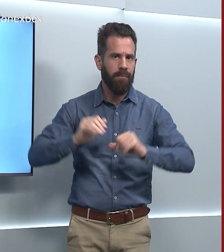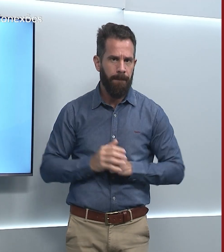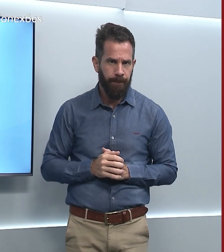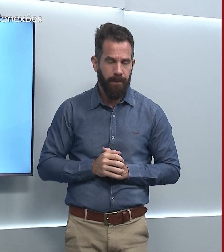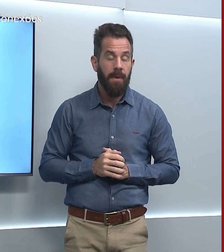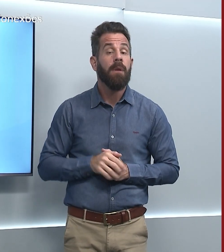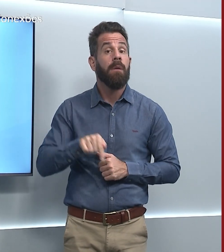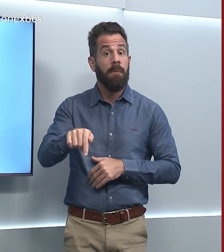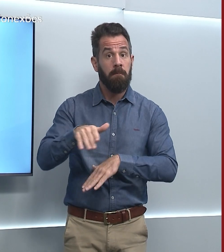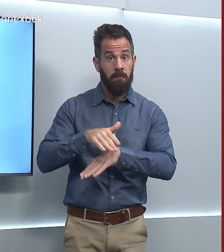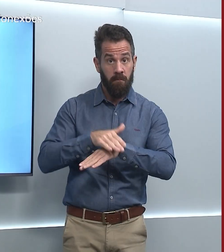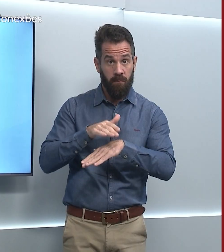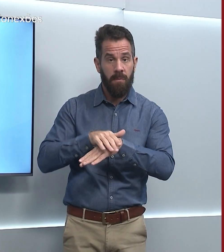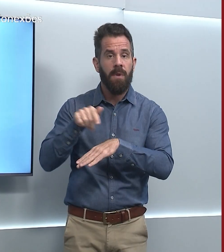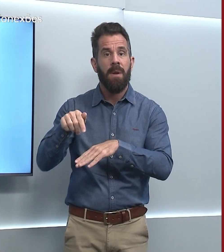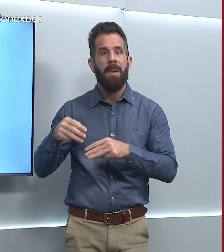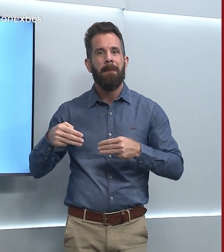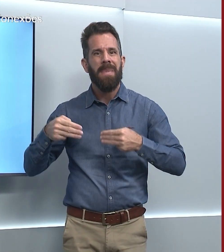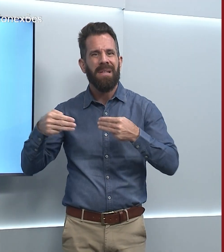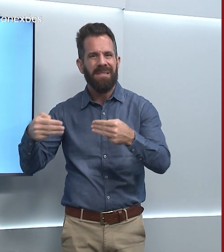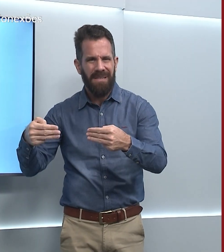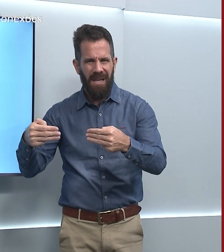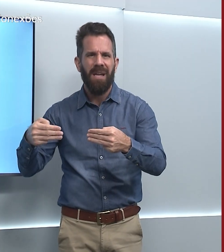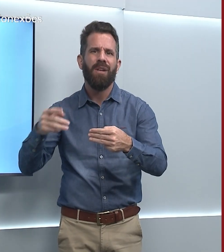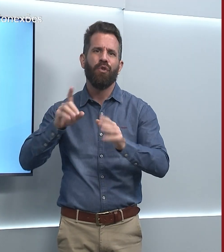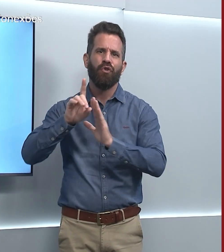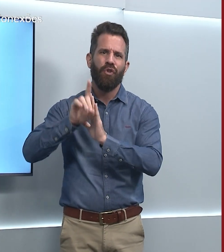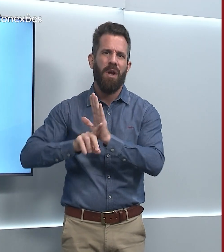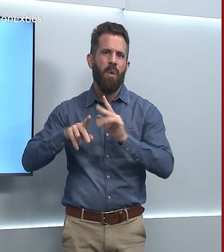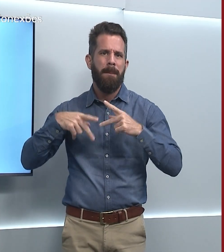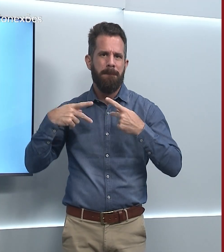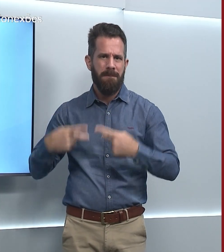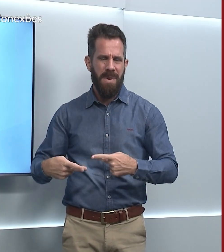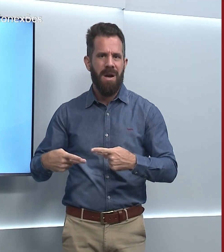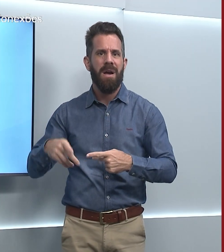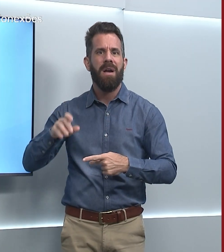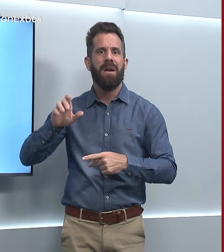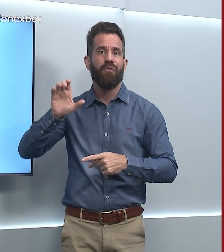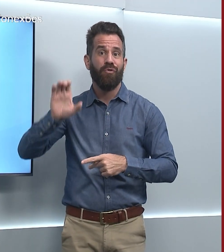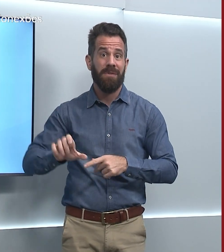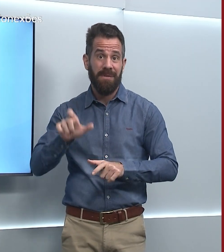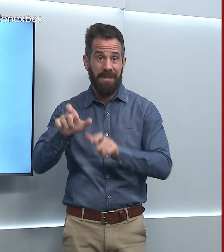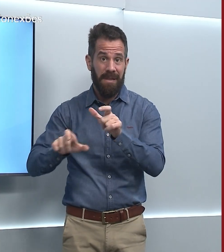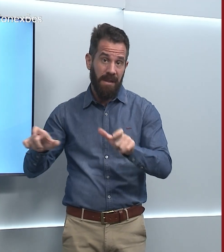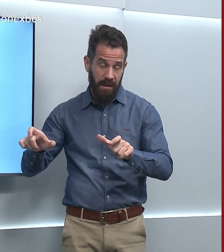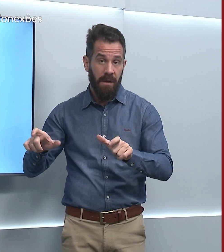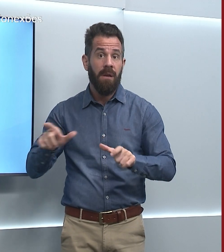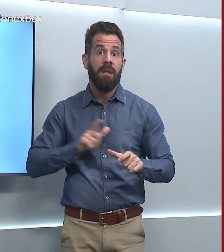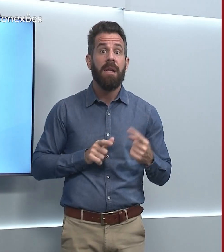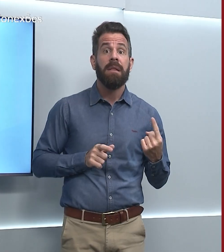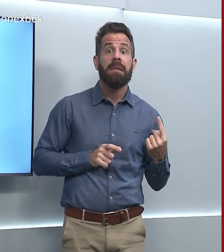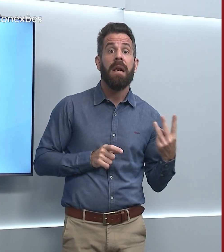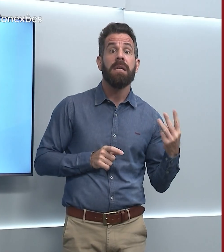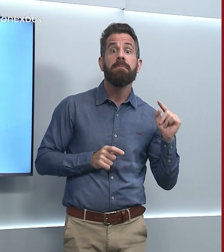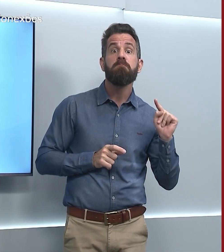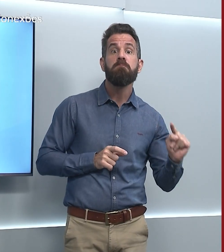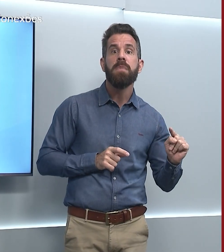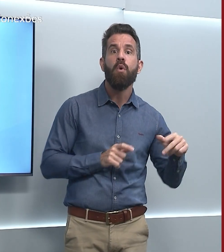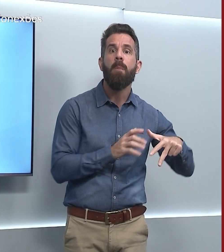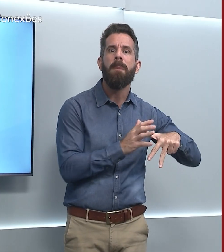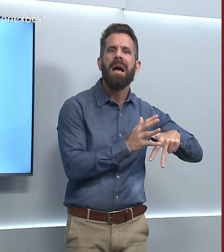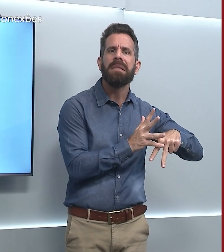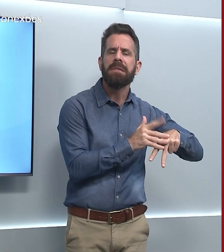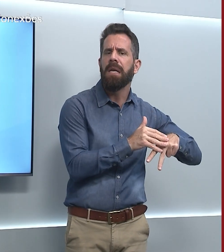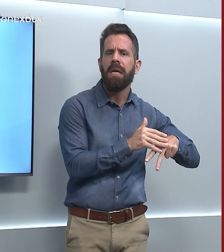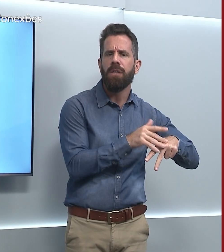2023, segundo o Ministério de Direitos Humanos e Cidadania, 13 mil pacientes foram atendidos em serviços públicos e